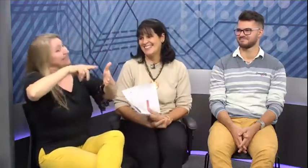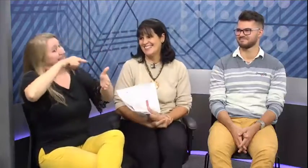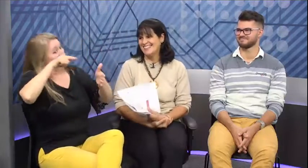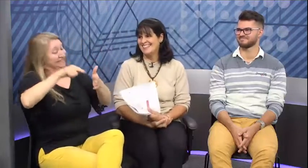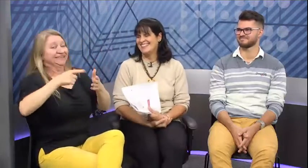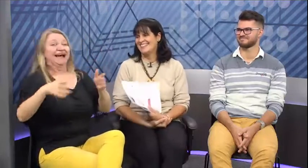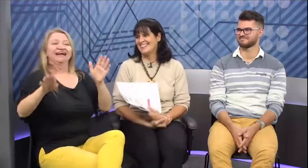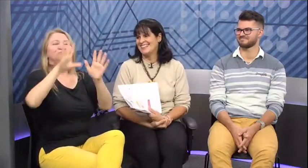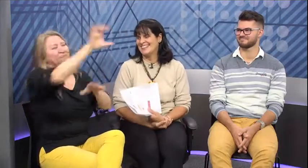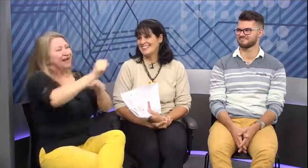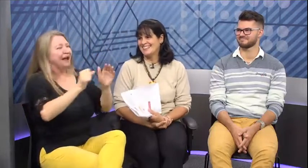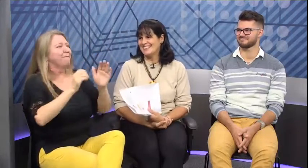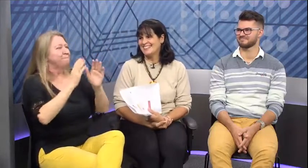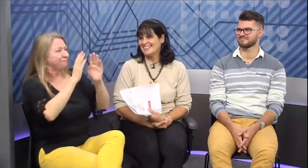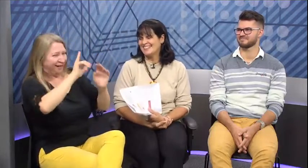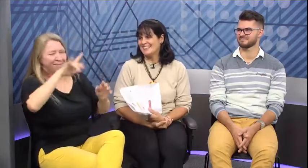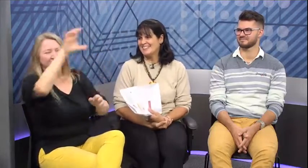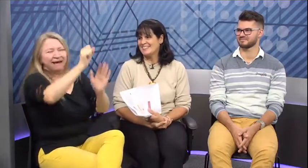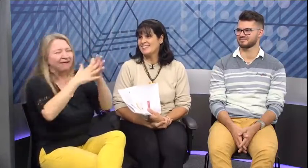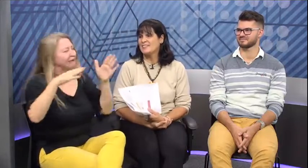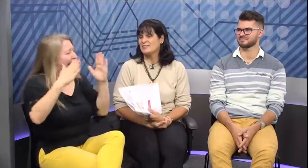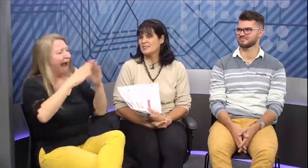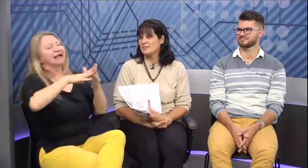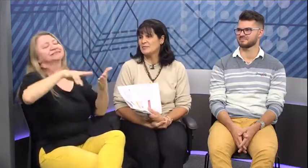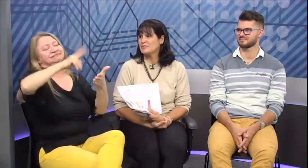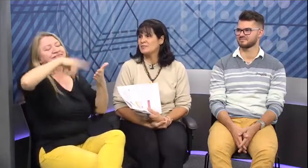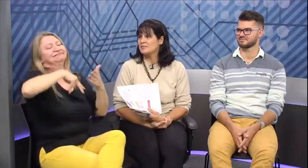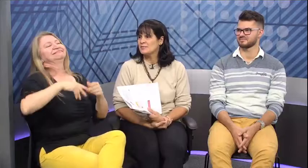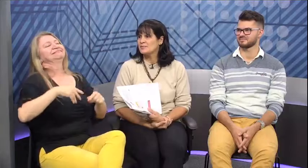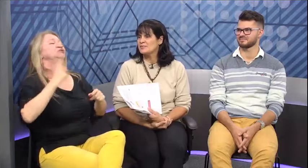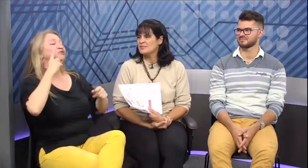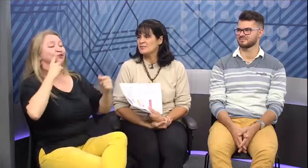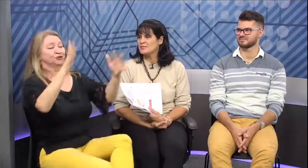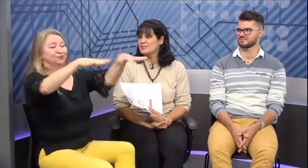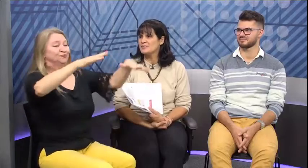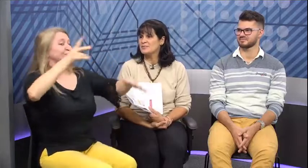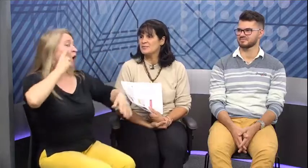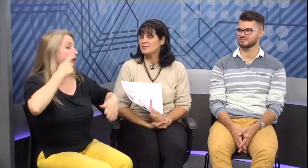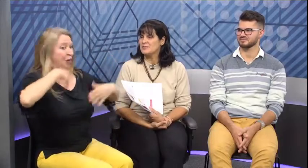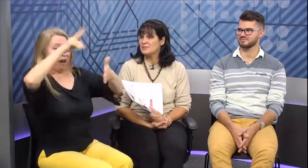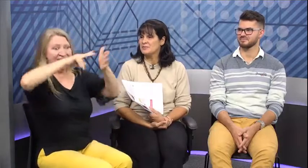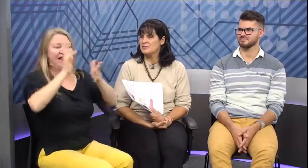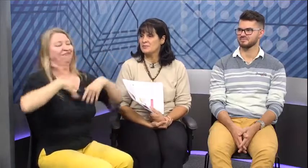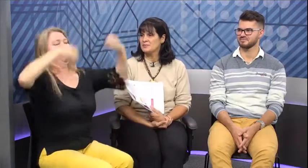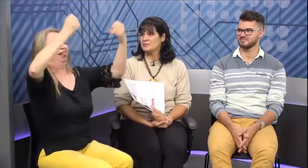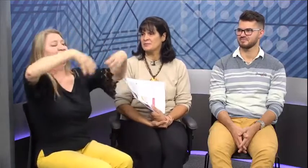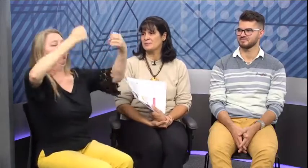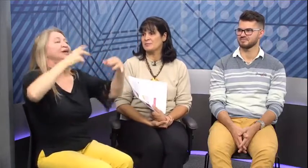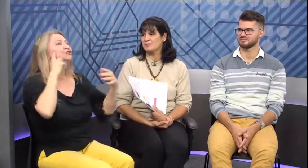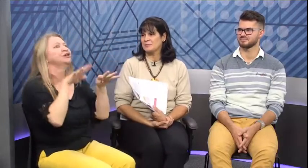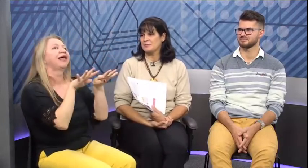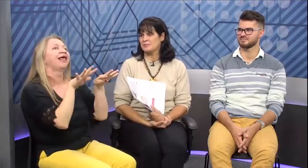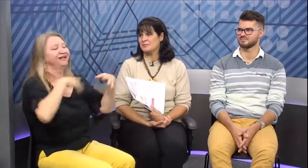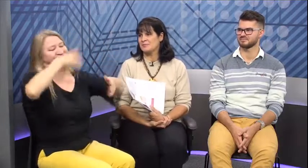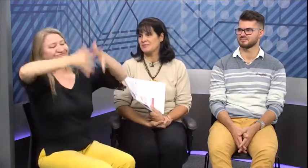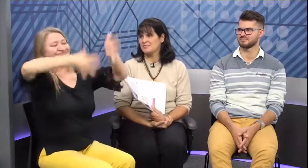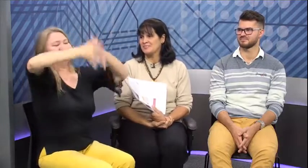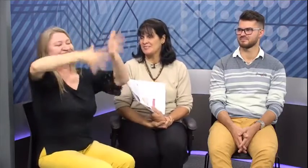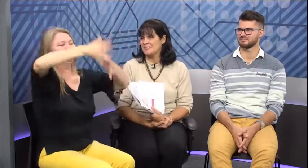muito. Gosto bastante de ler, então eu pegava livros e trazia para casa para fazer leitura. Aí eu contava para os surdos o que eu havia lido, os